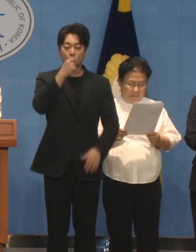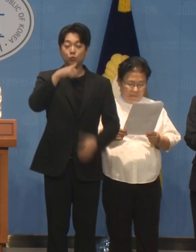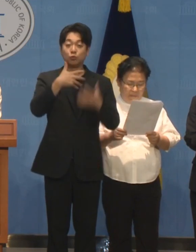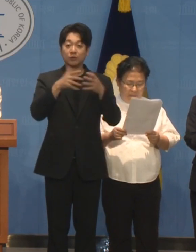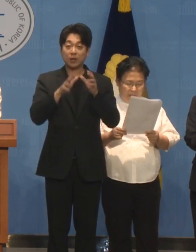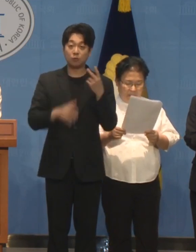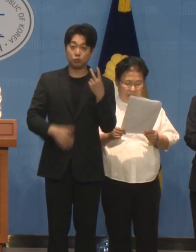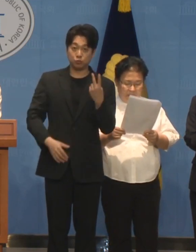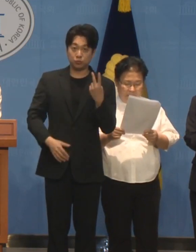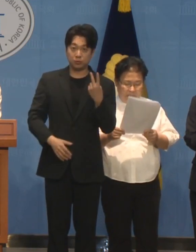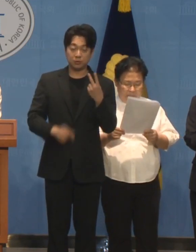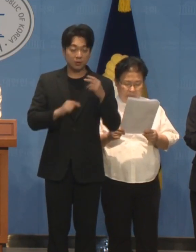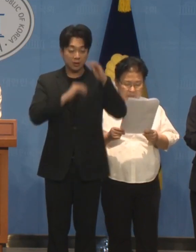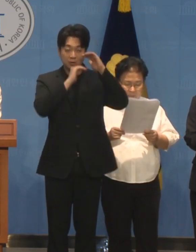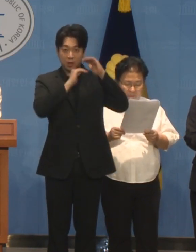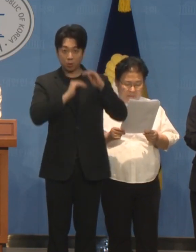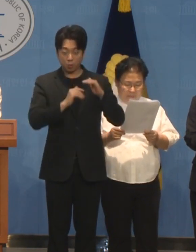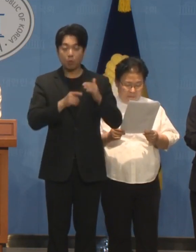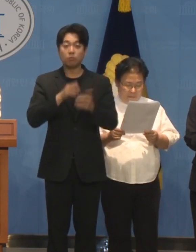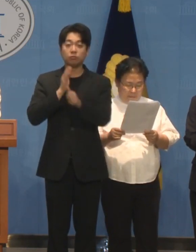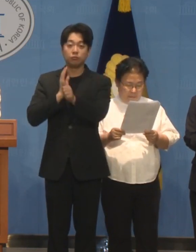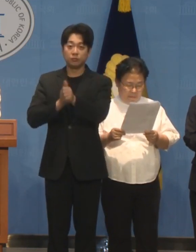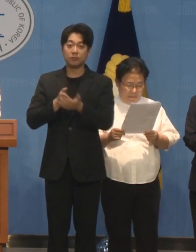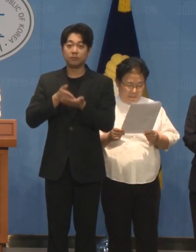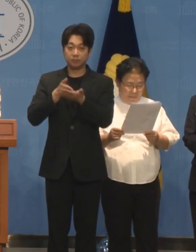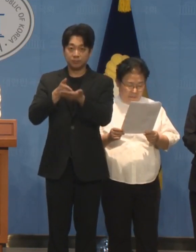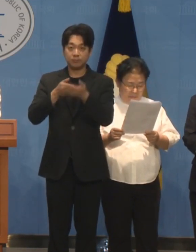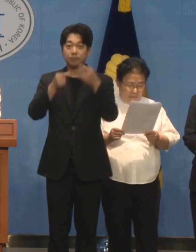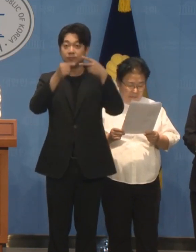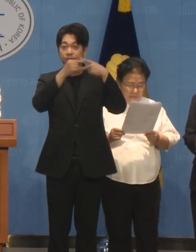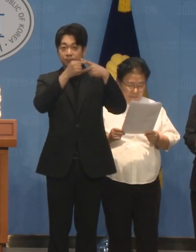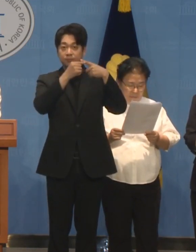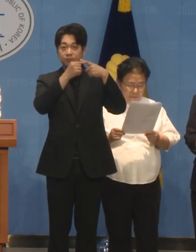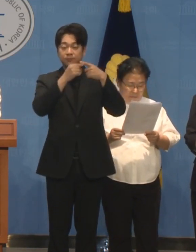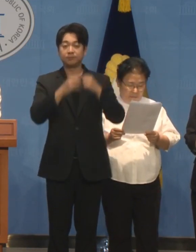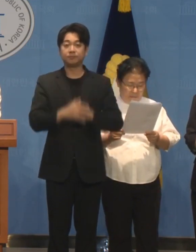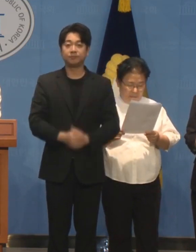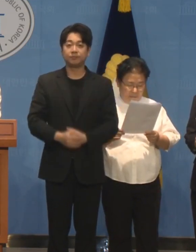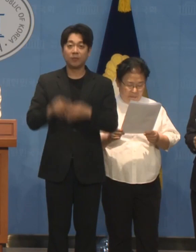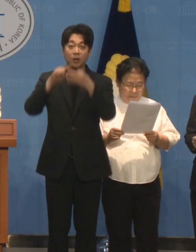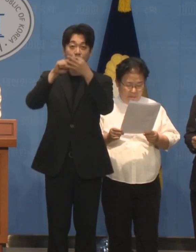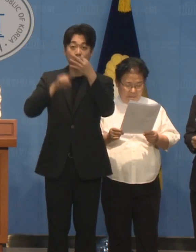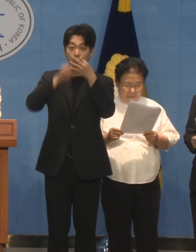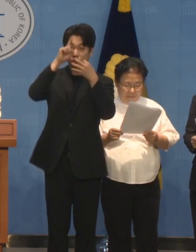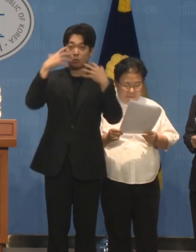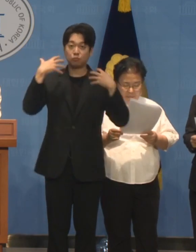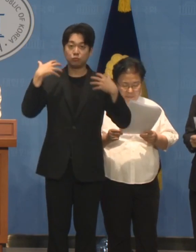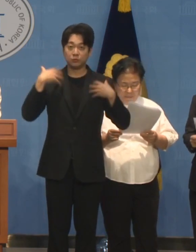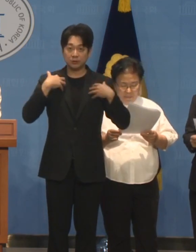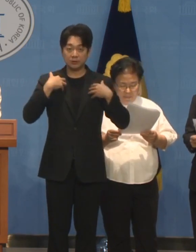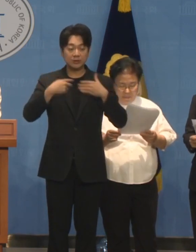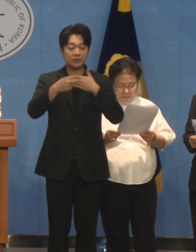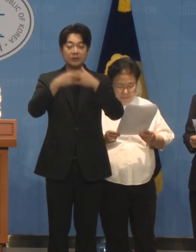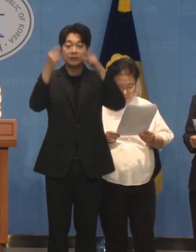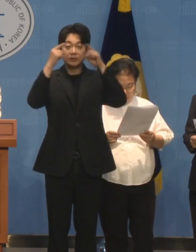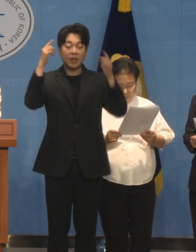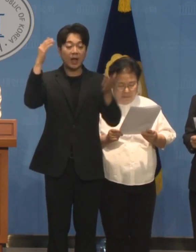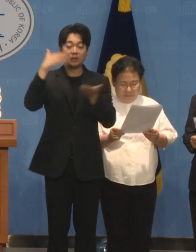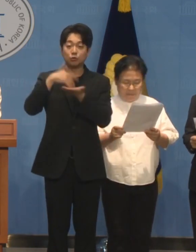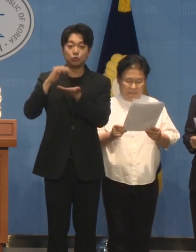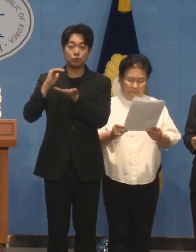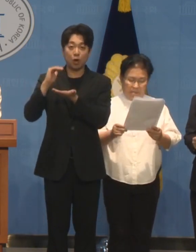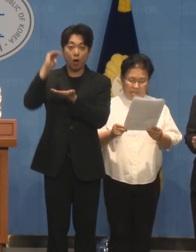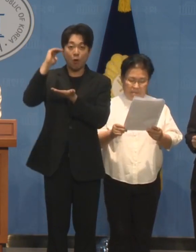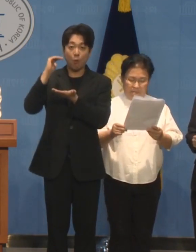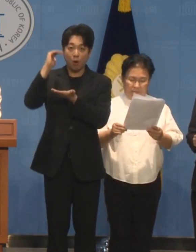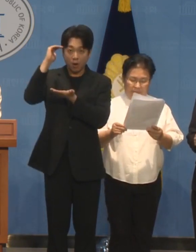국회의원들은 아래 사항을 요구합니다. 첫째, 윤석열 정부는 의대 정원 증원 규모와 각